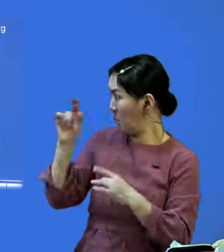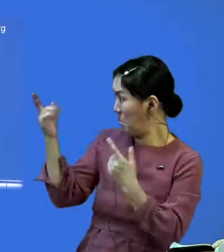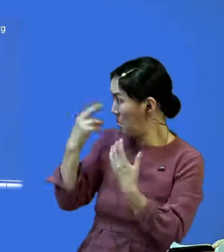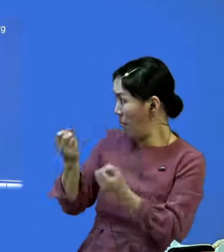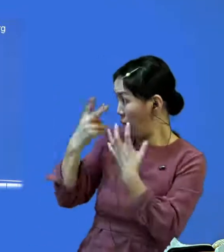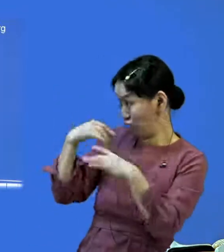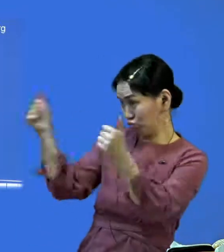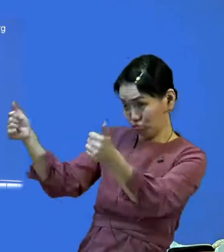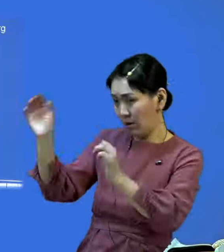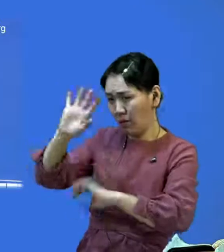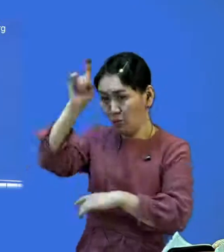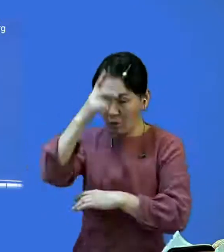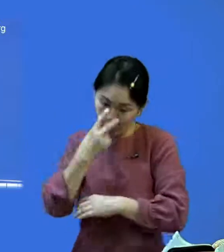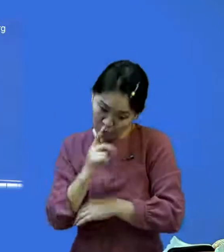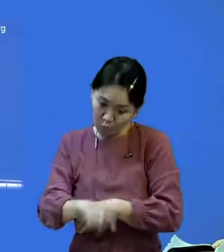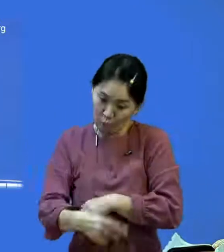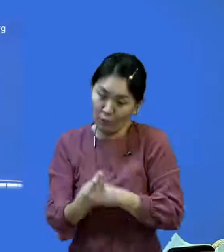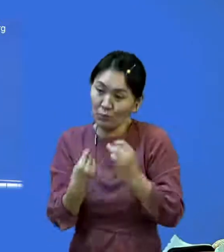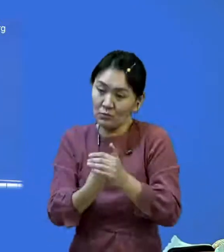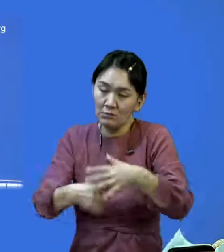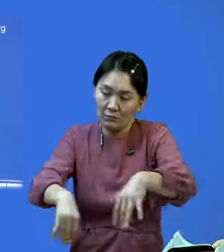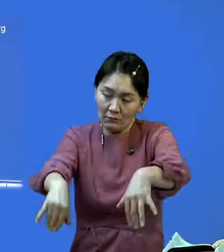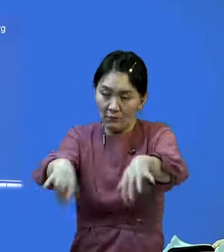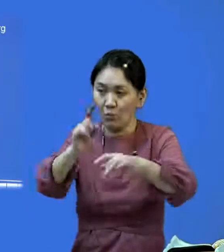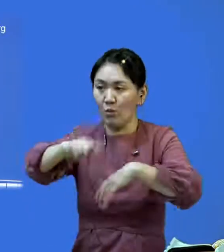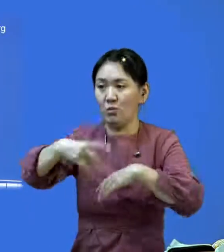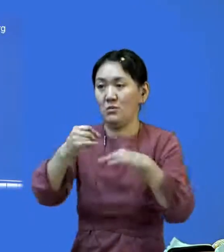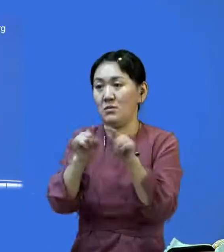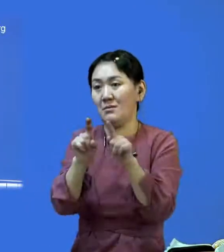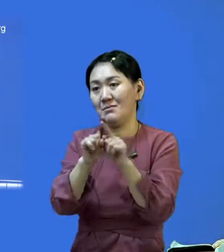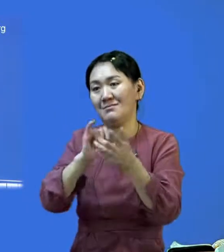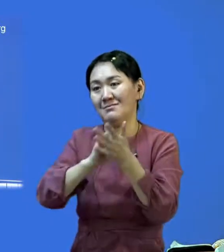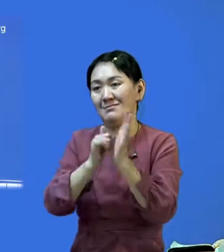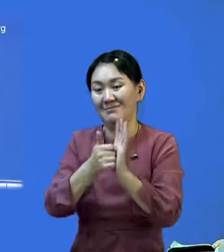мохо тийм дүр төрөх бах вэ?